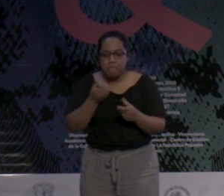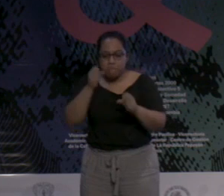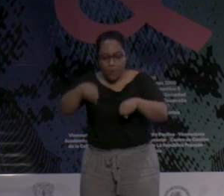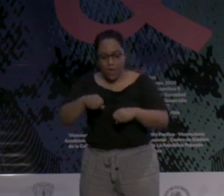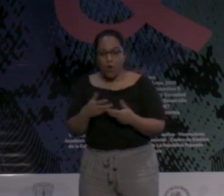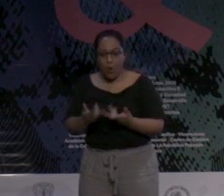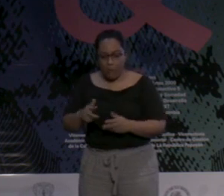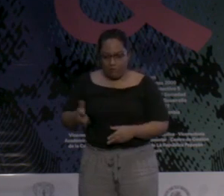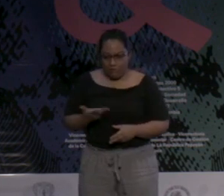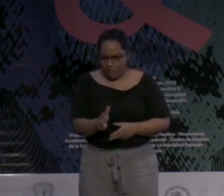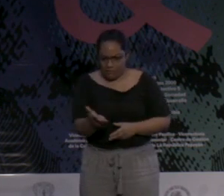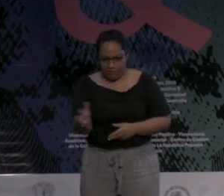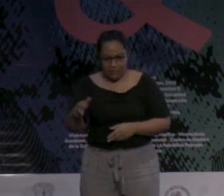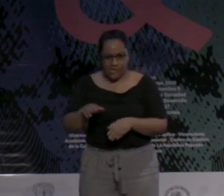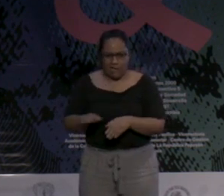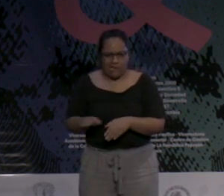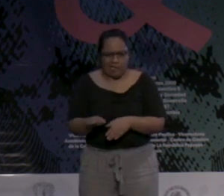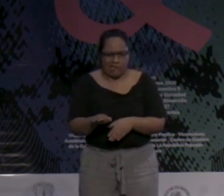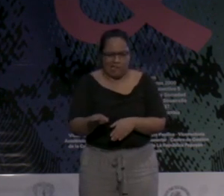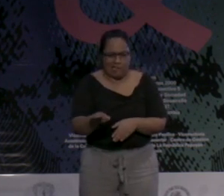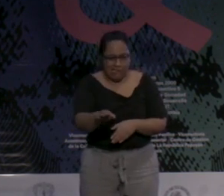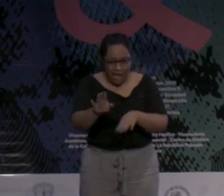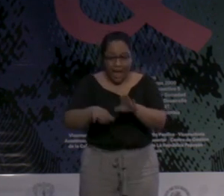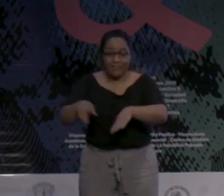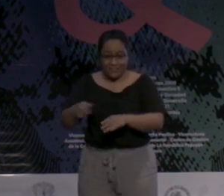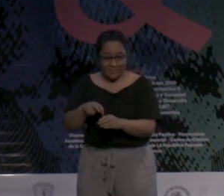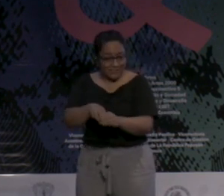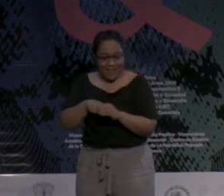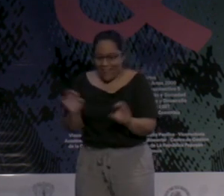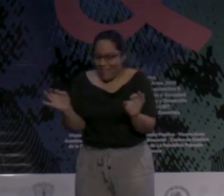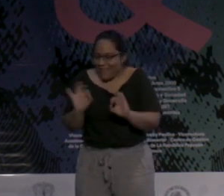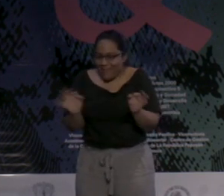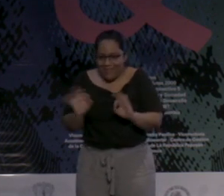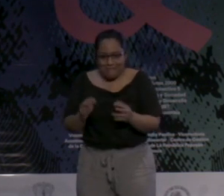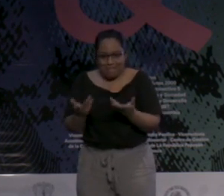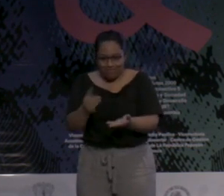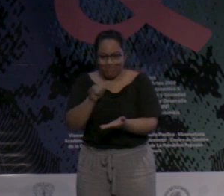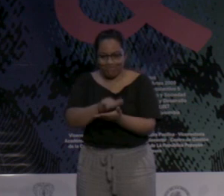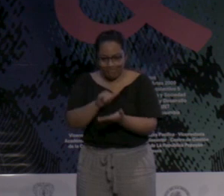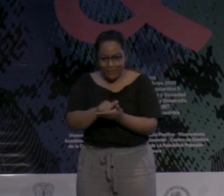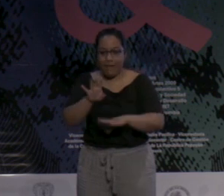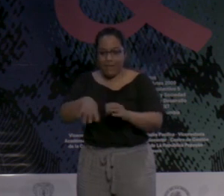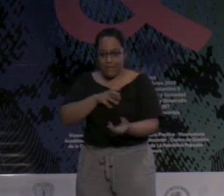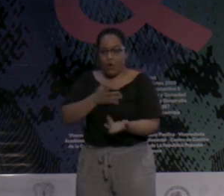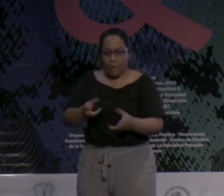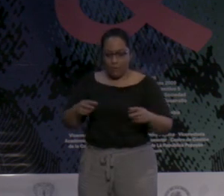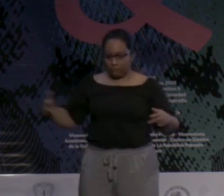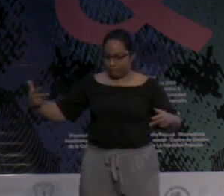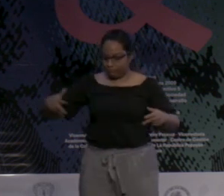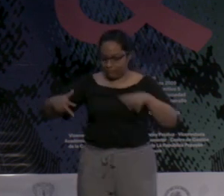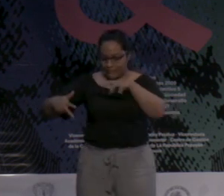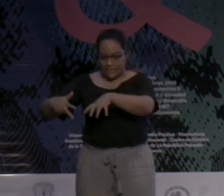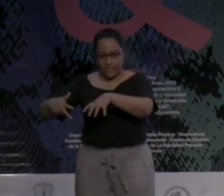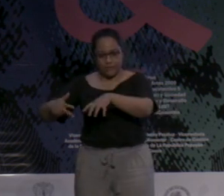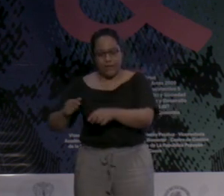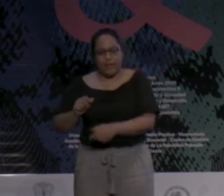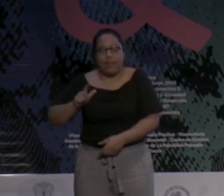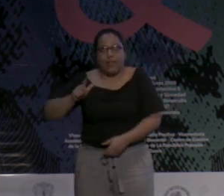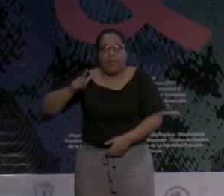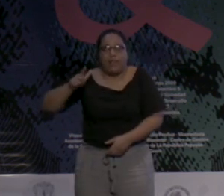por caminos laberínticos, muchas veces malas vías y con problemas de transporte, de tal manera que su acceso a los centros de la ciudad es un acceso largo,